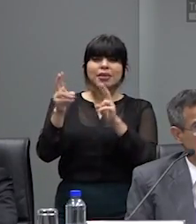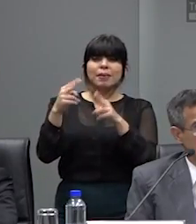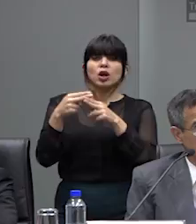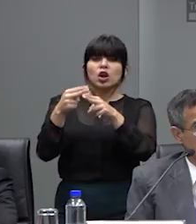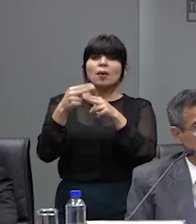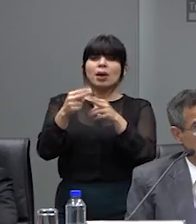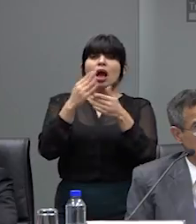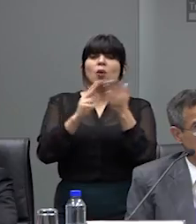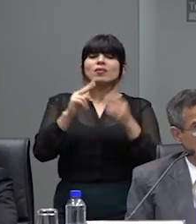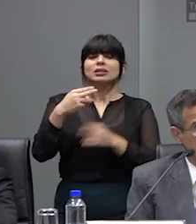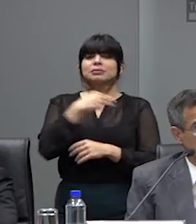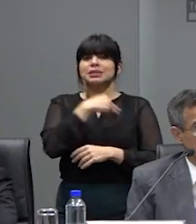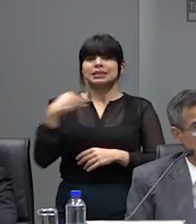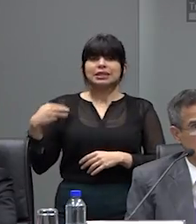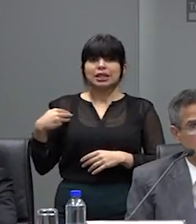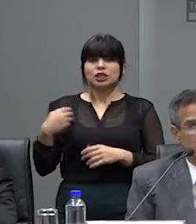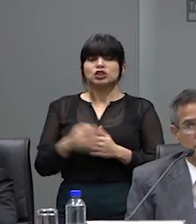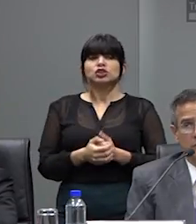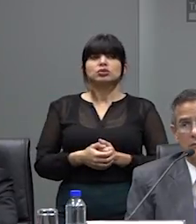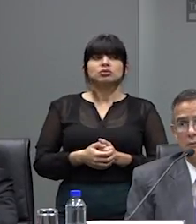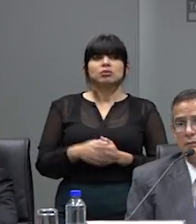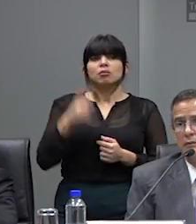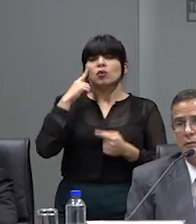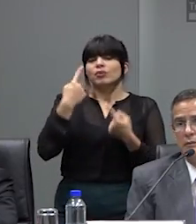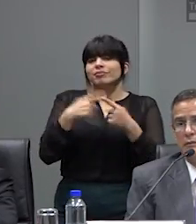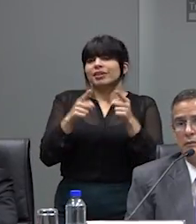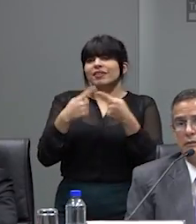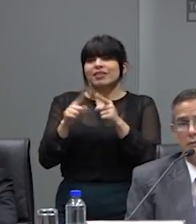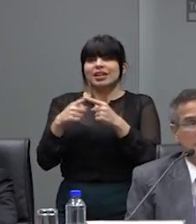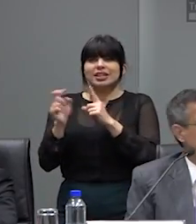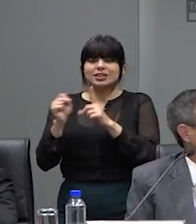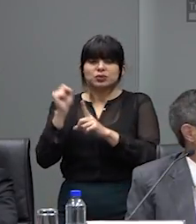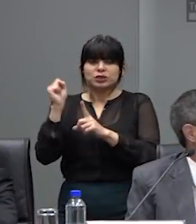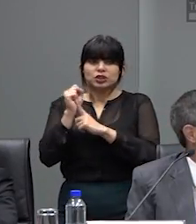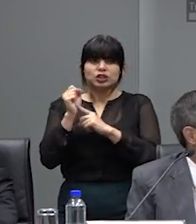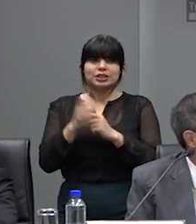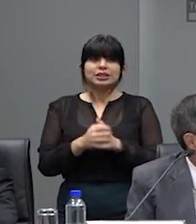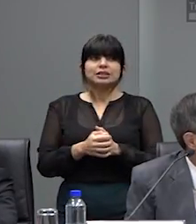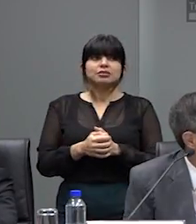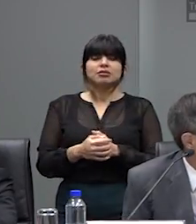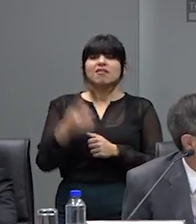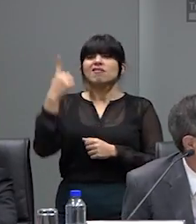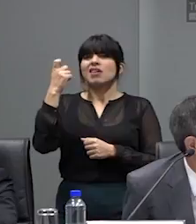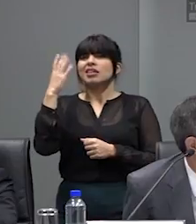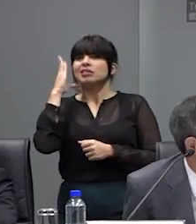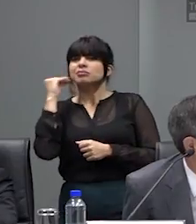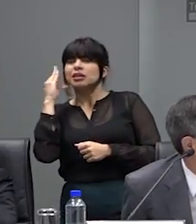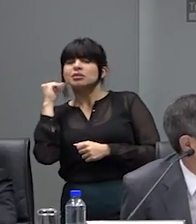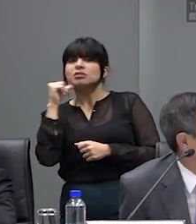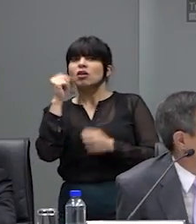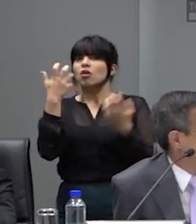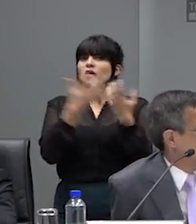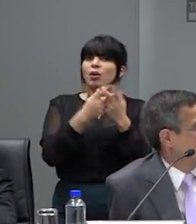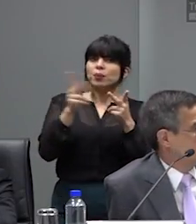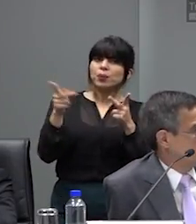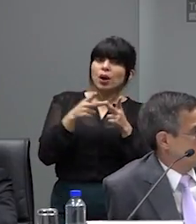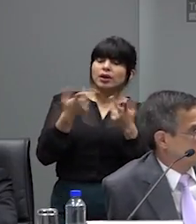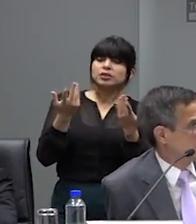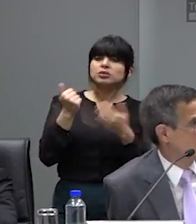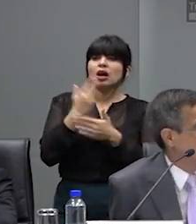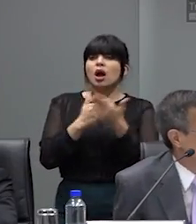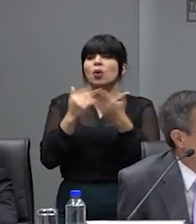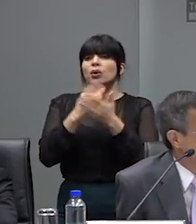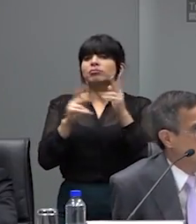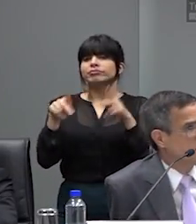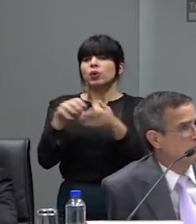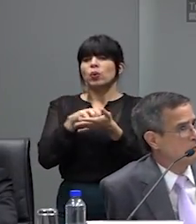algunos viceministerios por diferentes circunstancias, faltas de experiencia, idoneidad, algunos